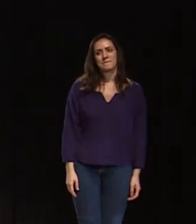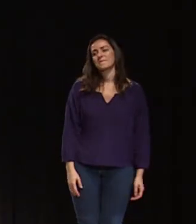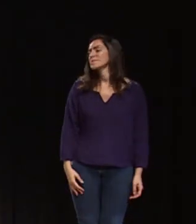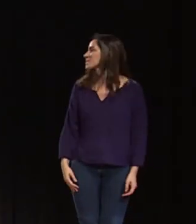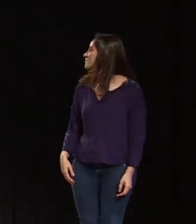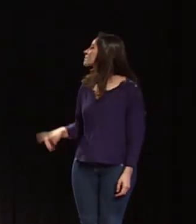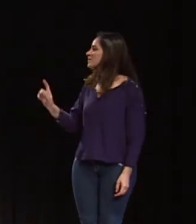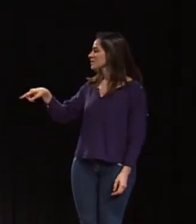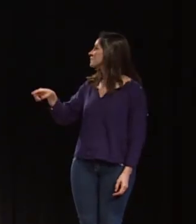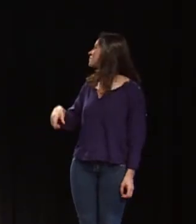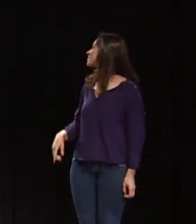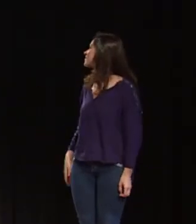um confessando aquele momento.